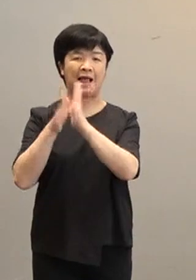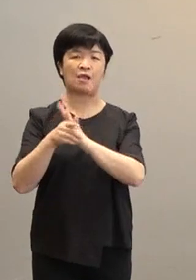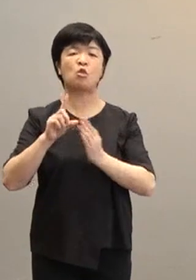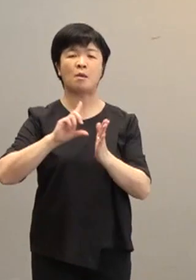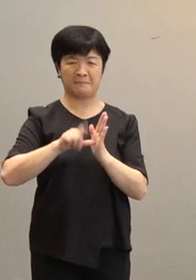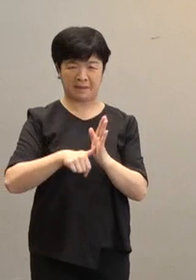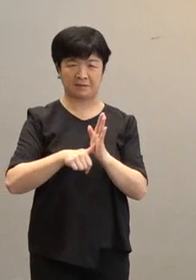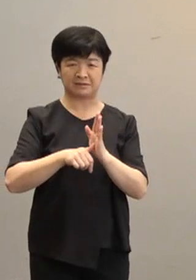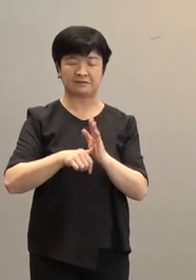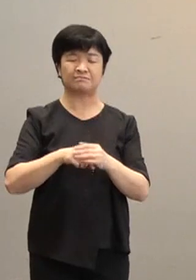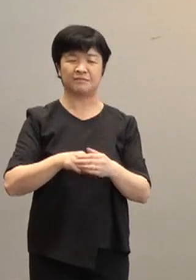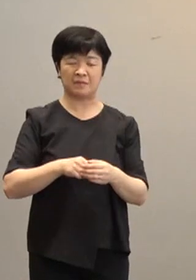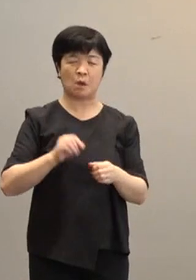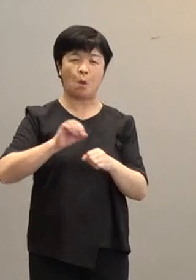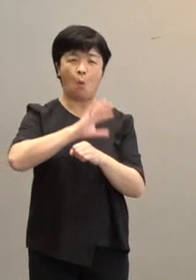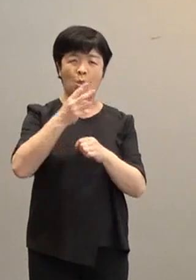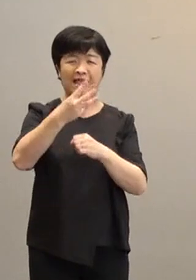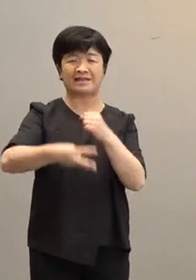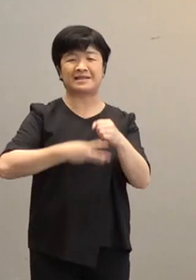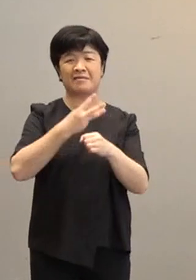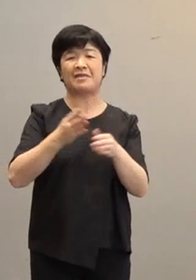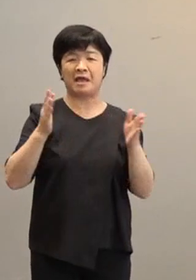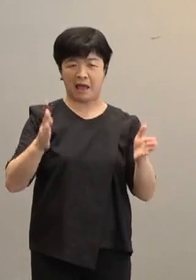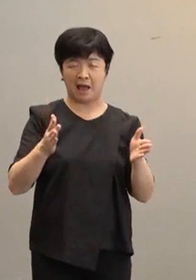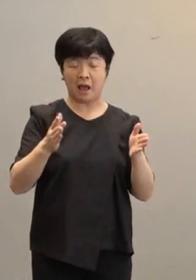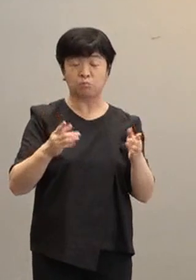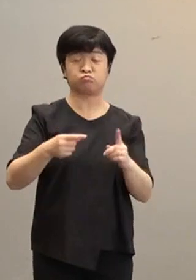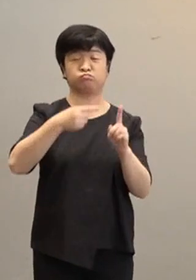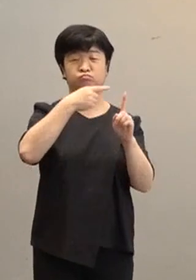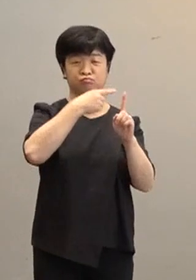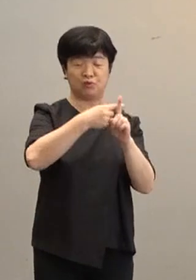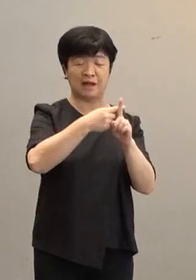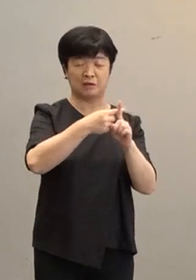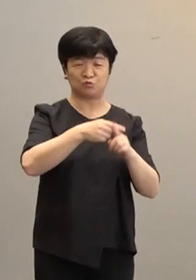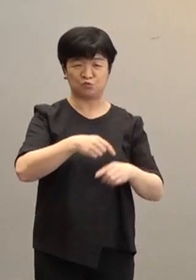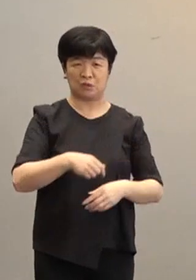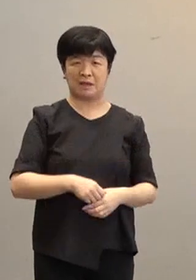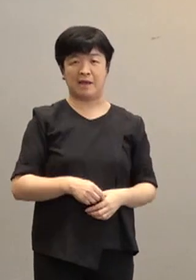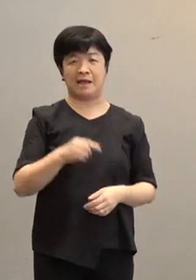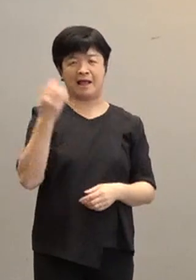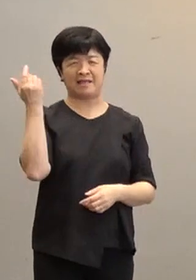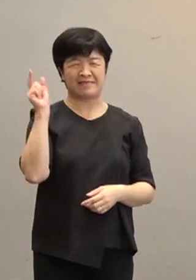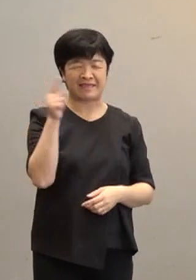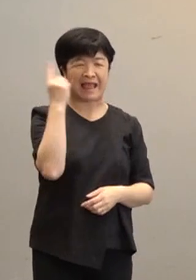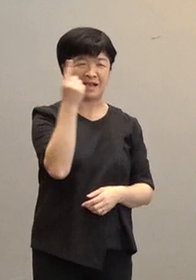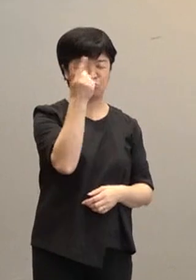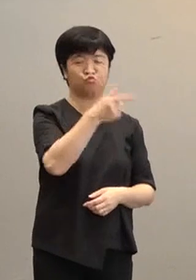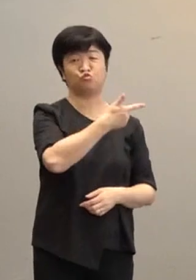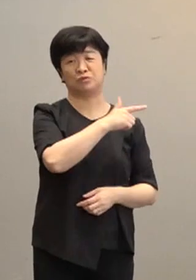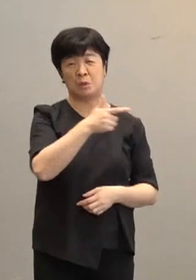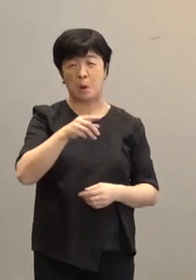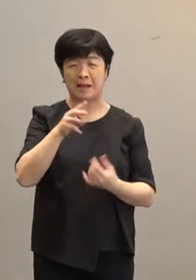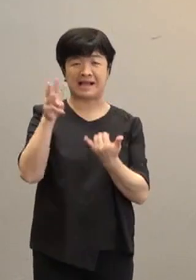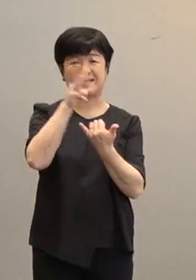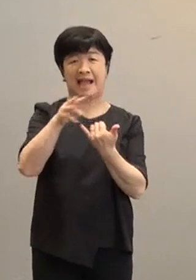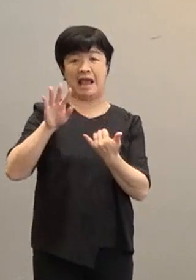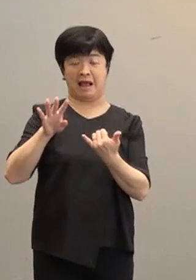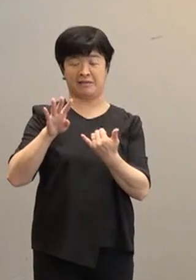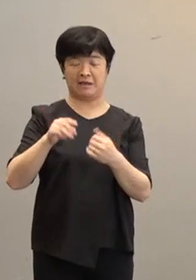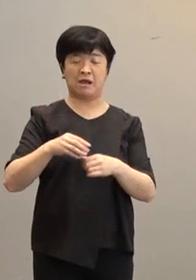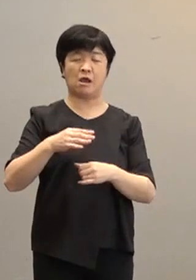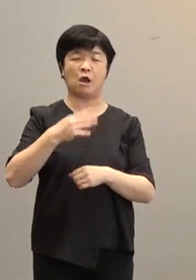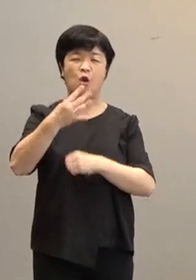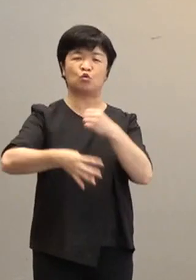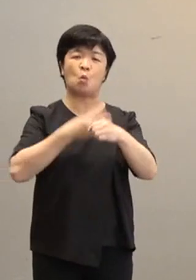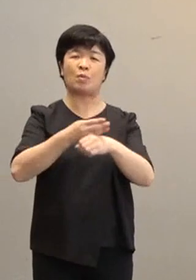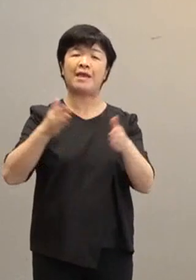の3年間に加えて令和元年の房総半島台風を含めた一連の災害でですね、4年間特に南房総を中